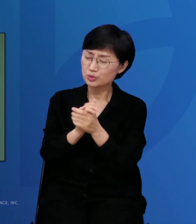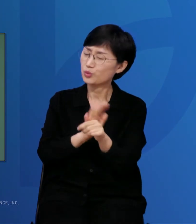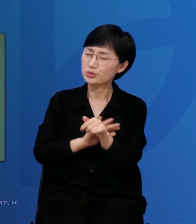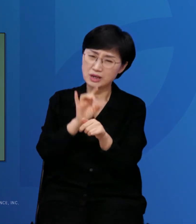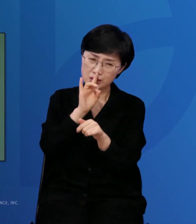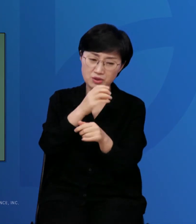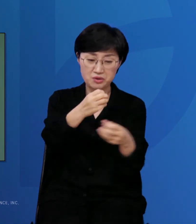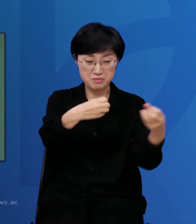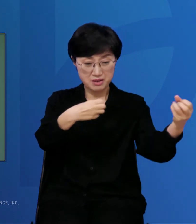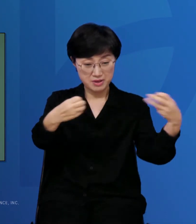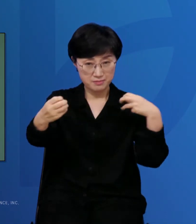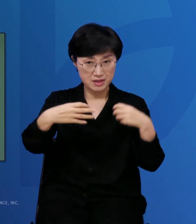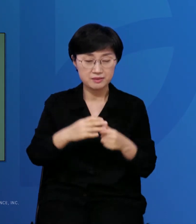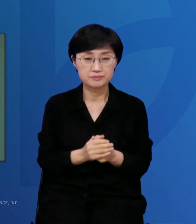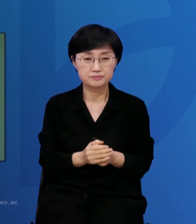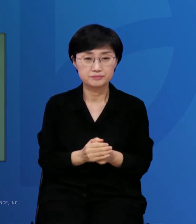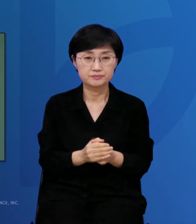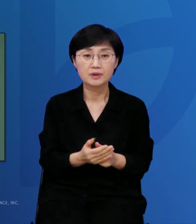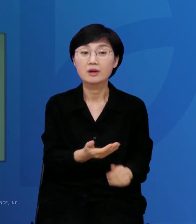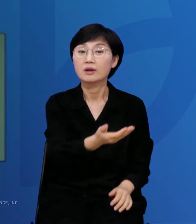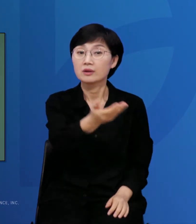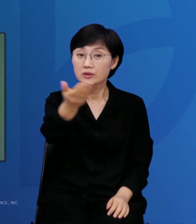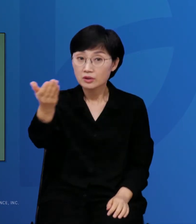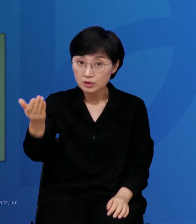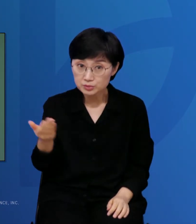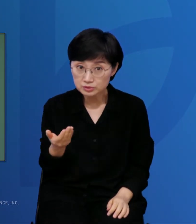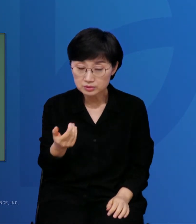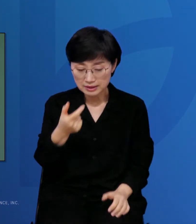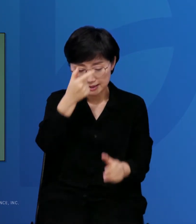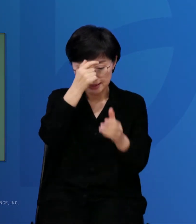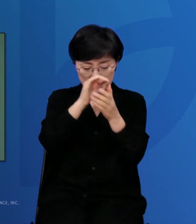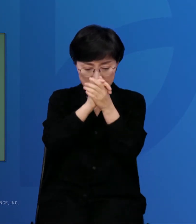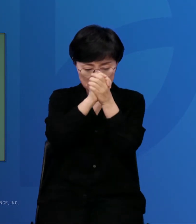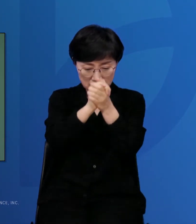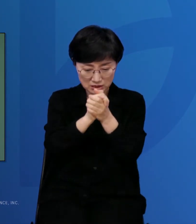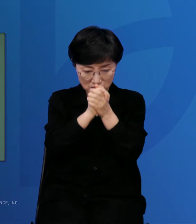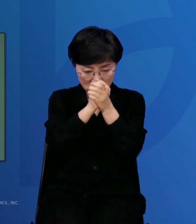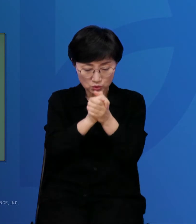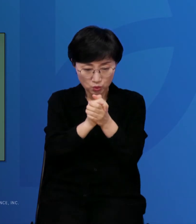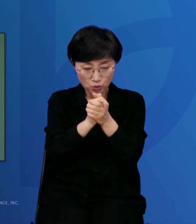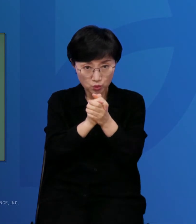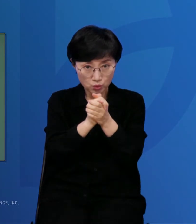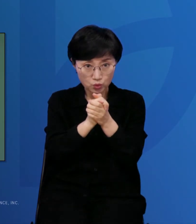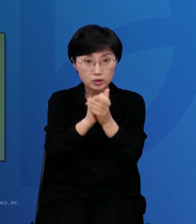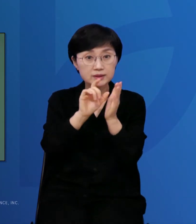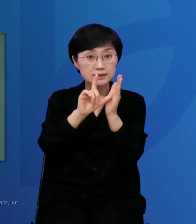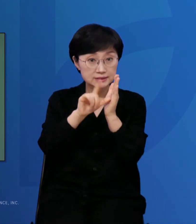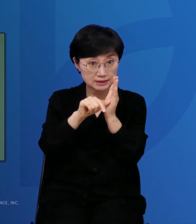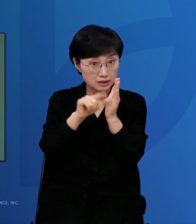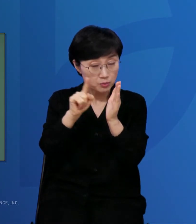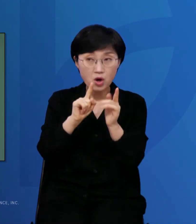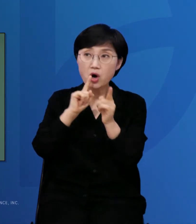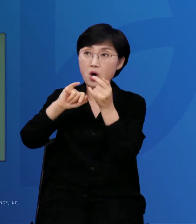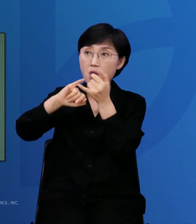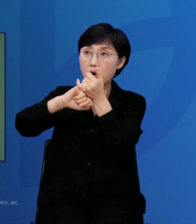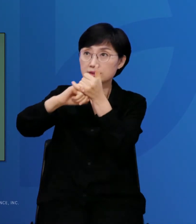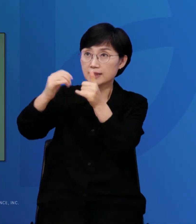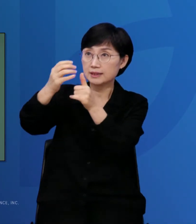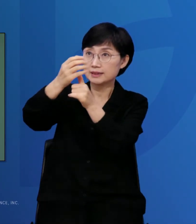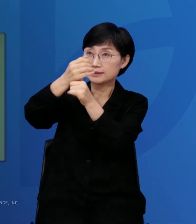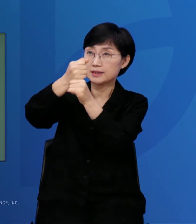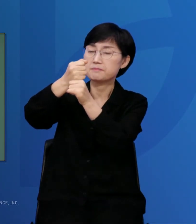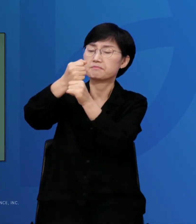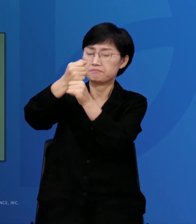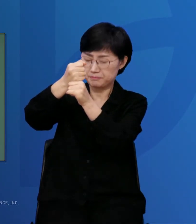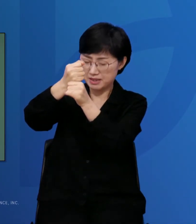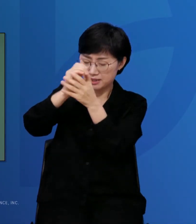很多人就像今天一部所讲的一样，觉得祷告不行，祷告不成。 여러분 기도하는 시간에 바른 언약 붙잡고 기도하는 시간에 굉장한 치유